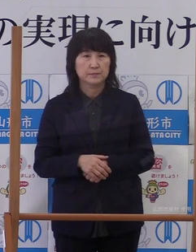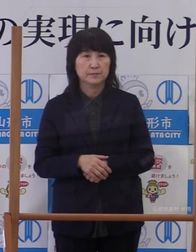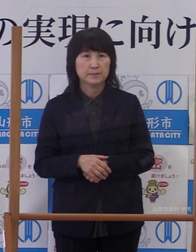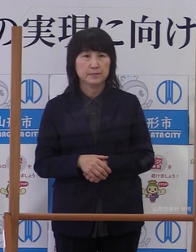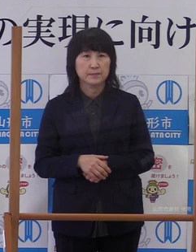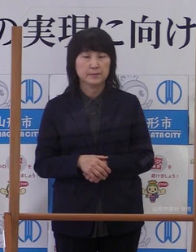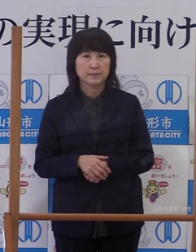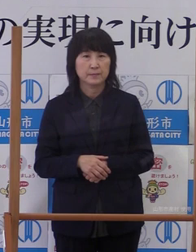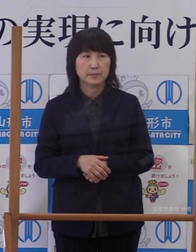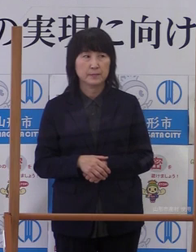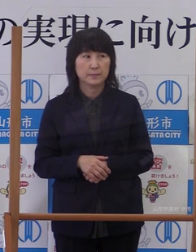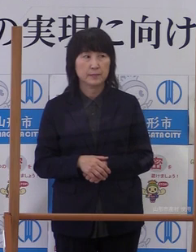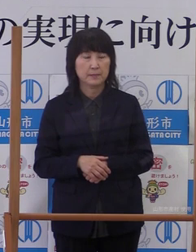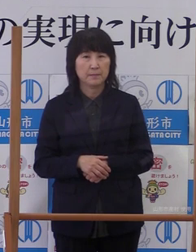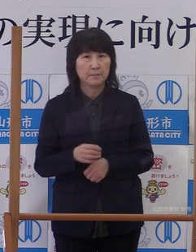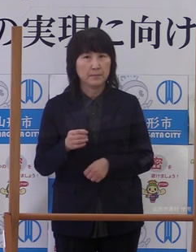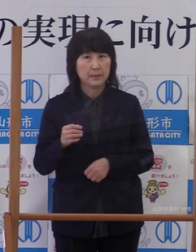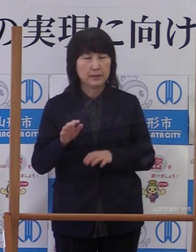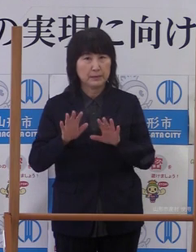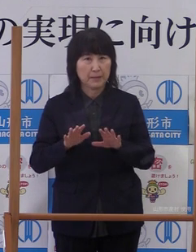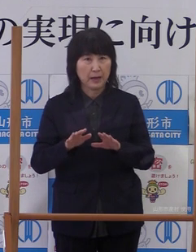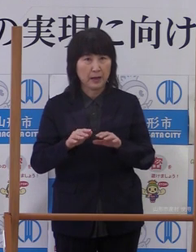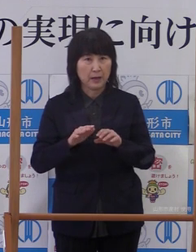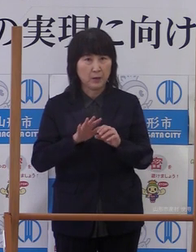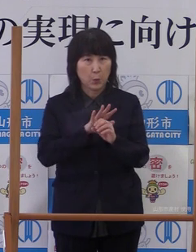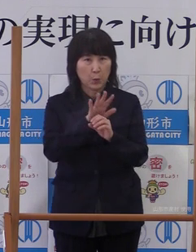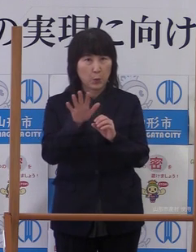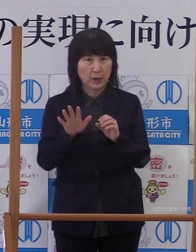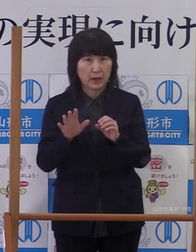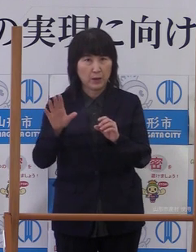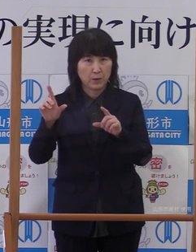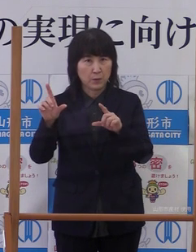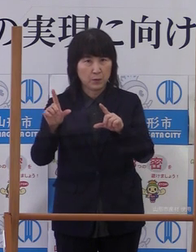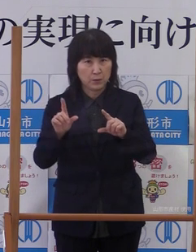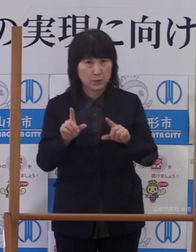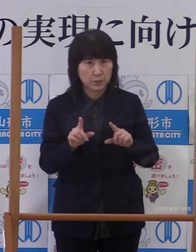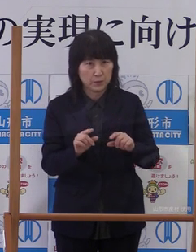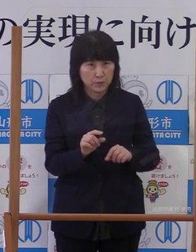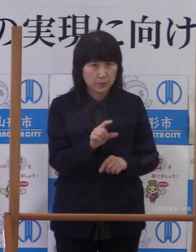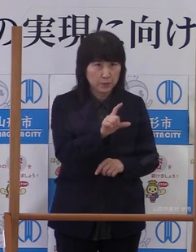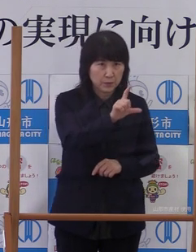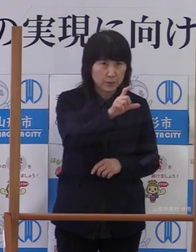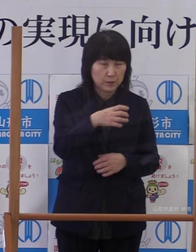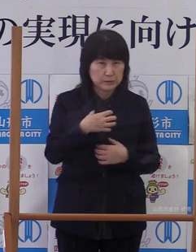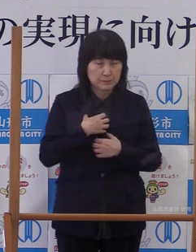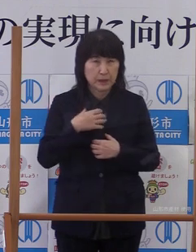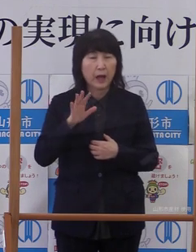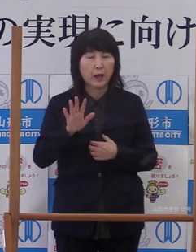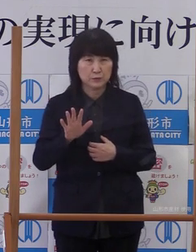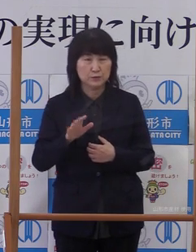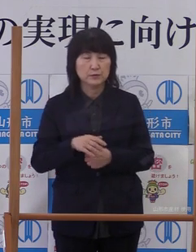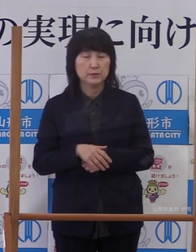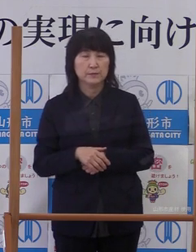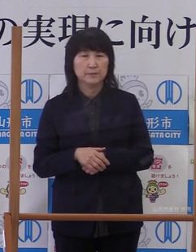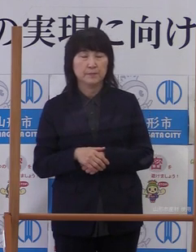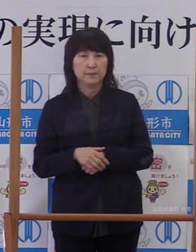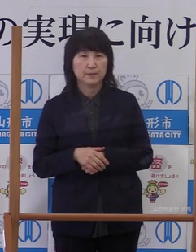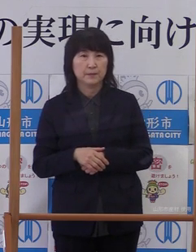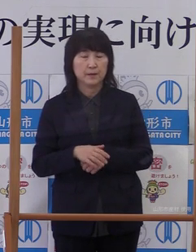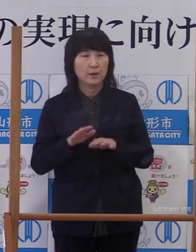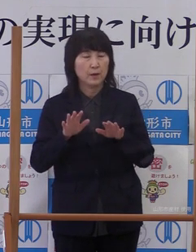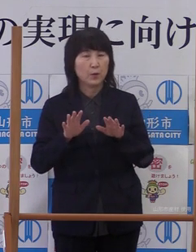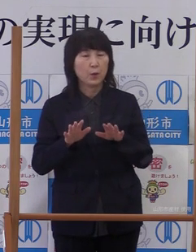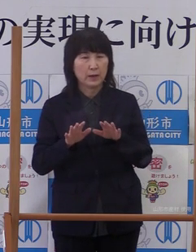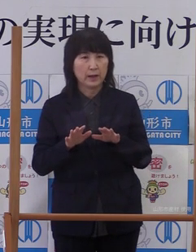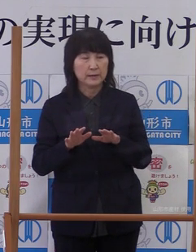ょっと第3波、収まりつつあるとはいえ、第4波、第5波とかっていうことも考えられなくはないと思います。 で、そういう意味では、今回